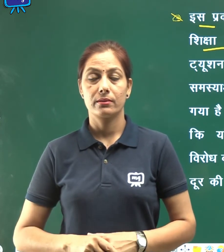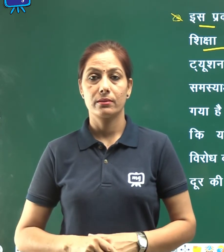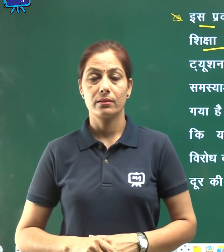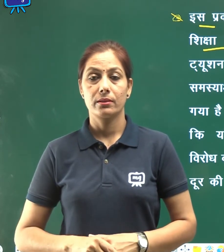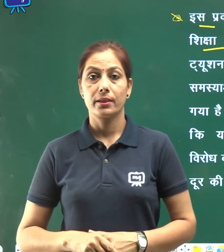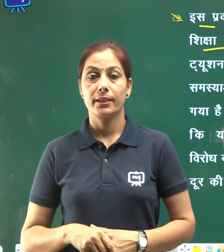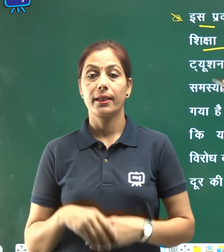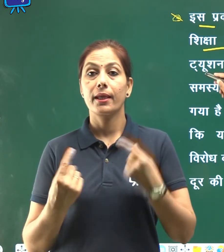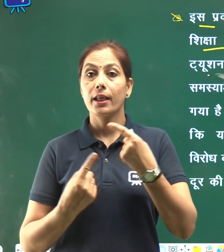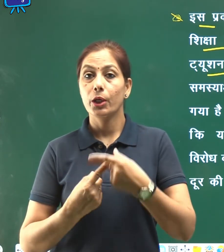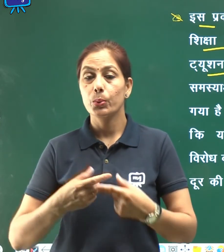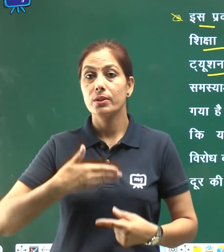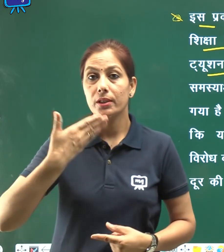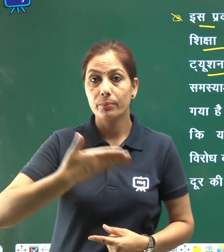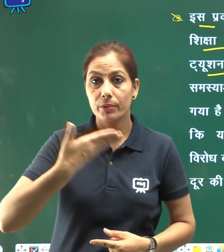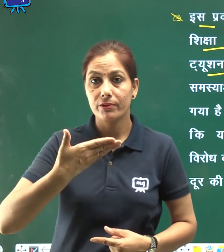ट्यूशन की प्रवृत्ति